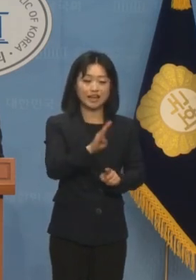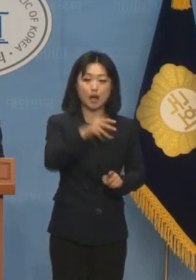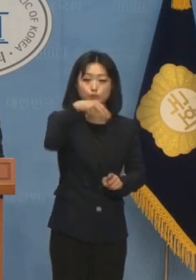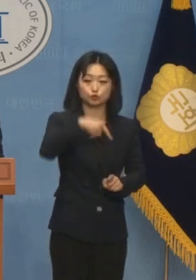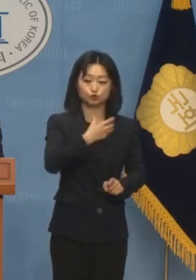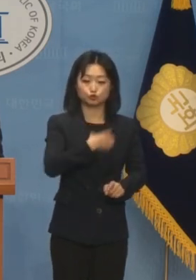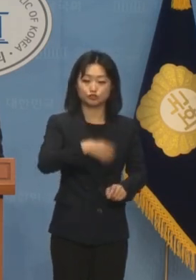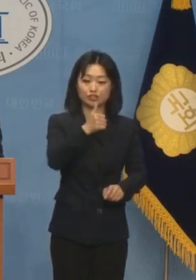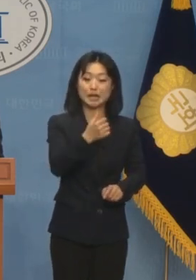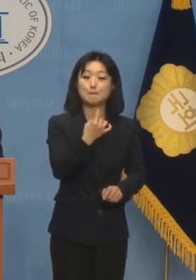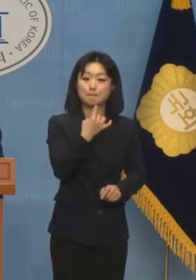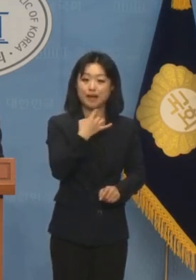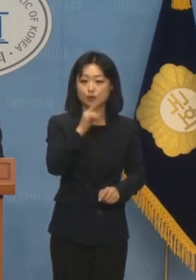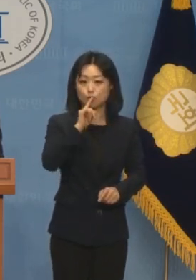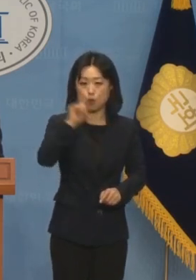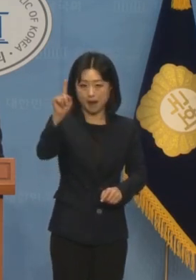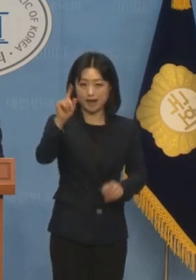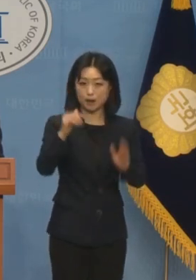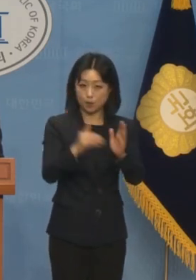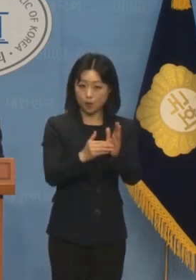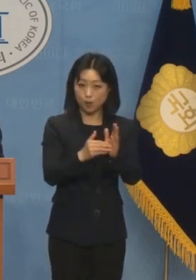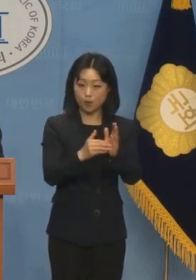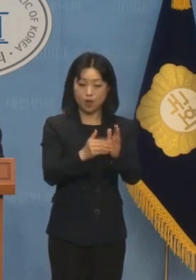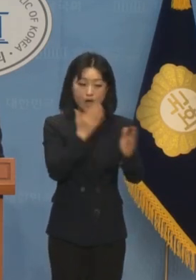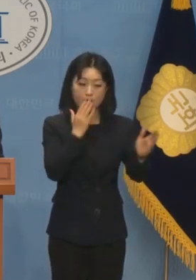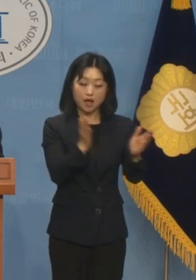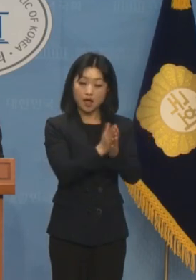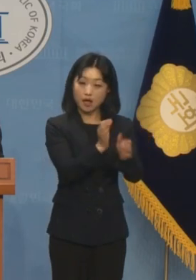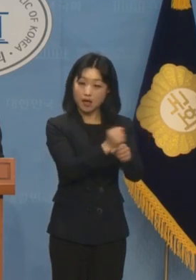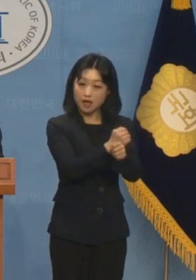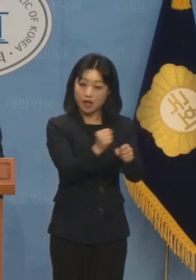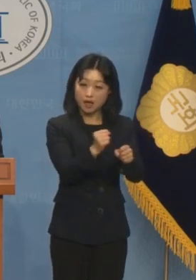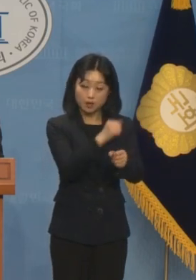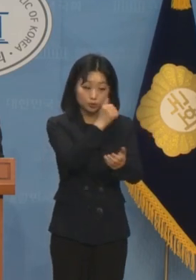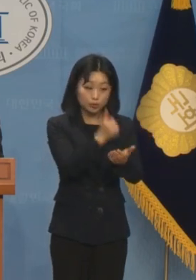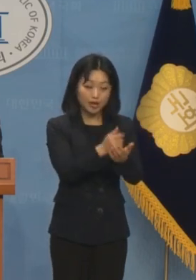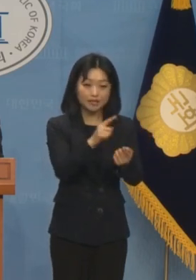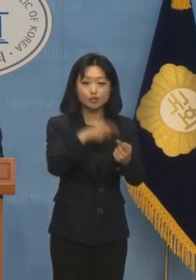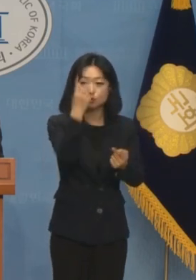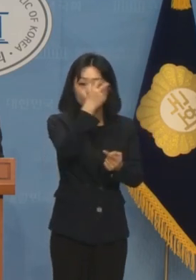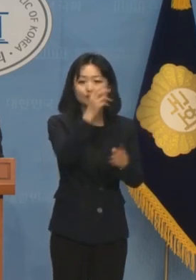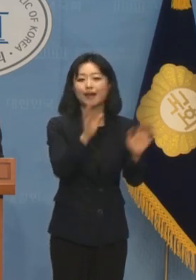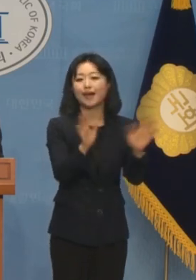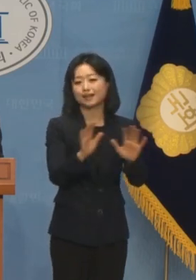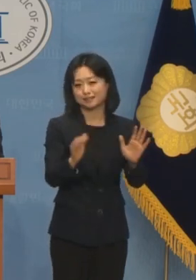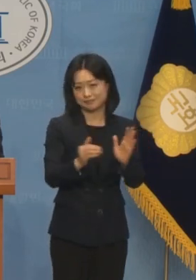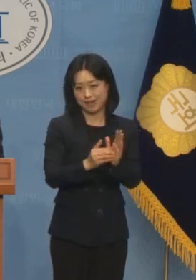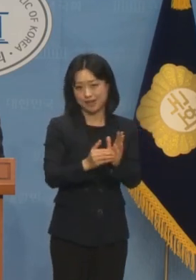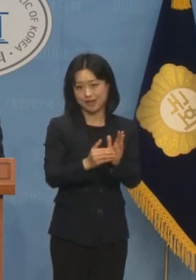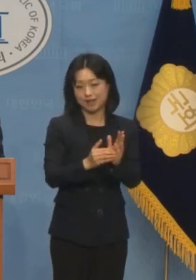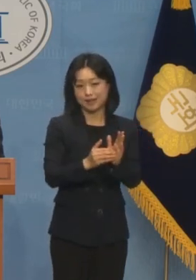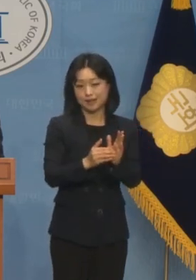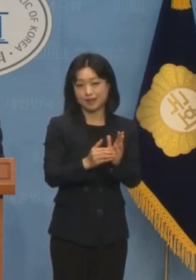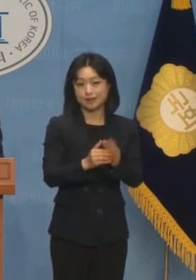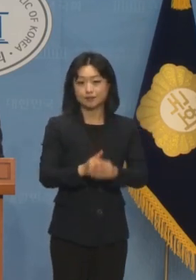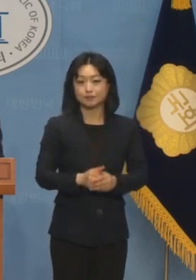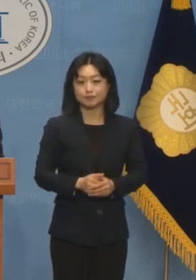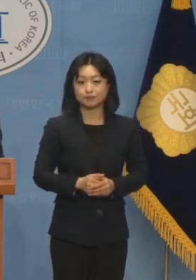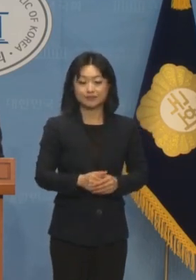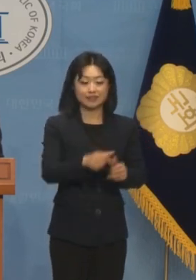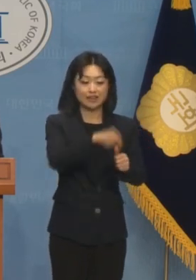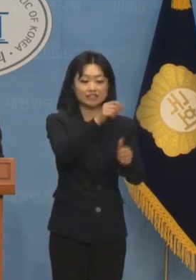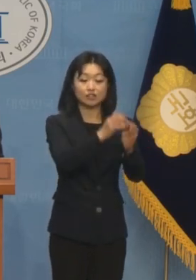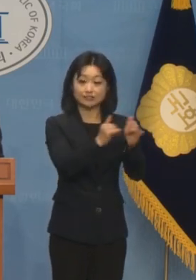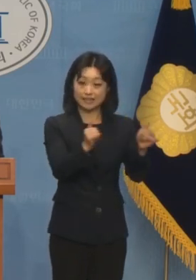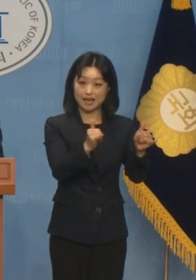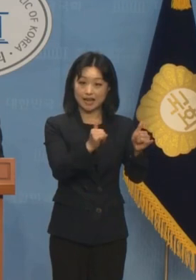구청장만을 검찰에 고발하고 동일한 혐의의 여죄에 대해서는 조사를 제대로 하지 않고 이성권